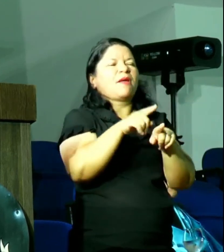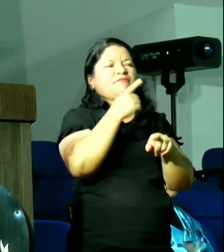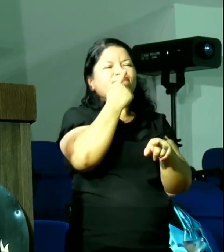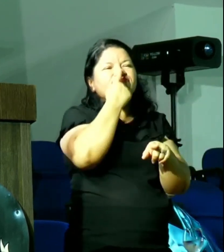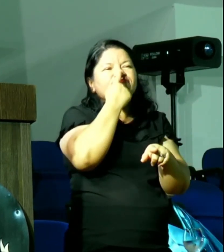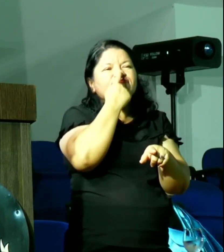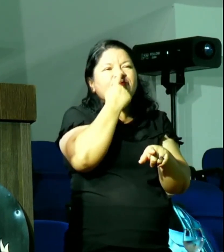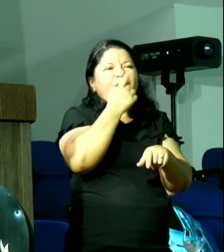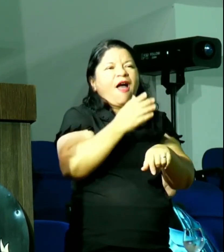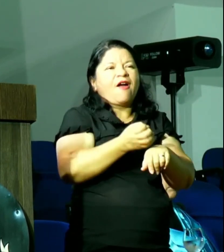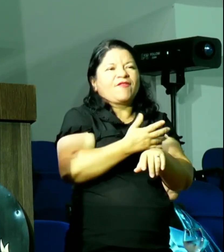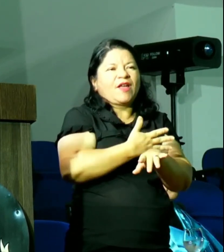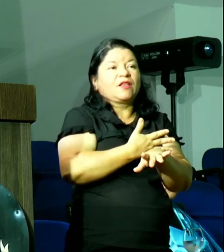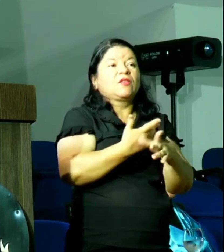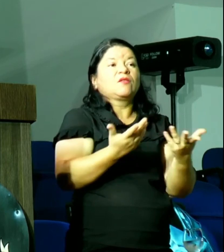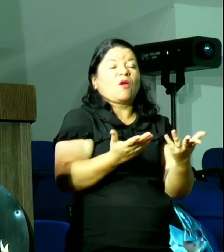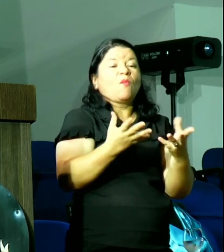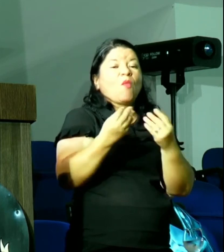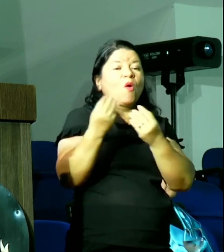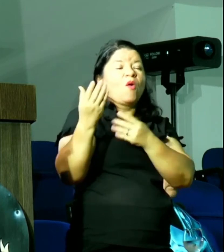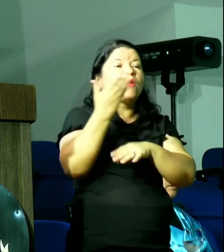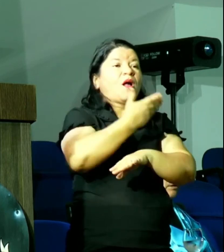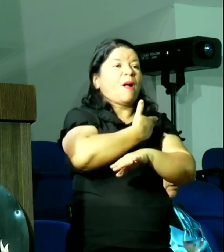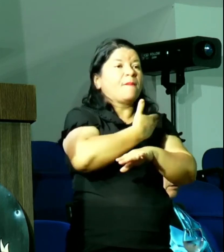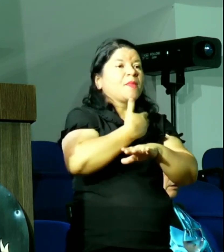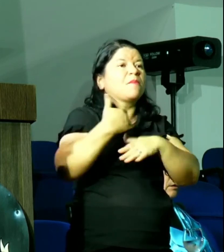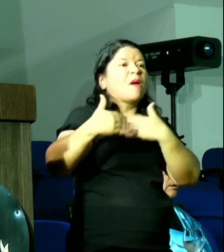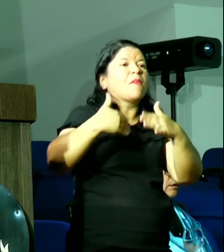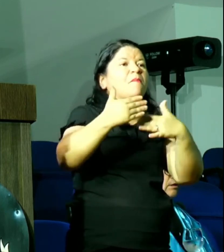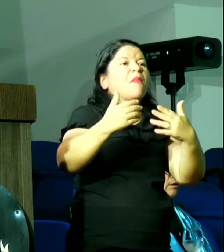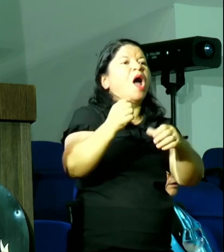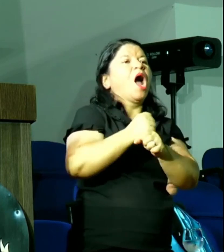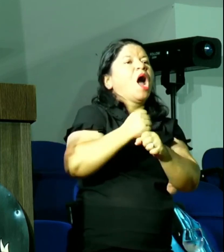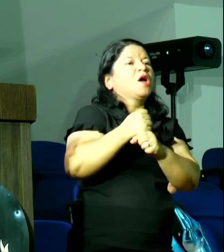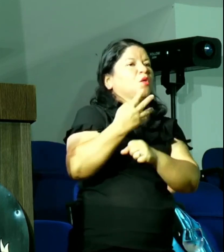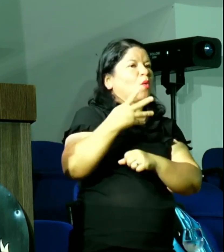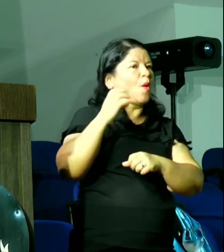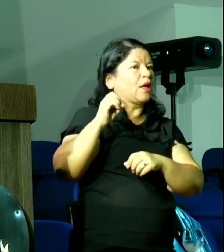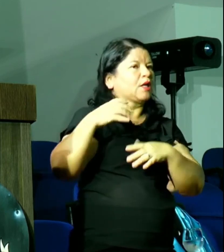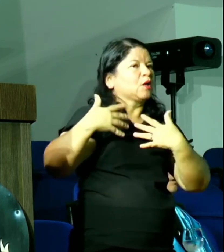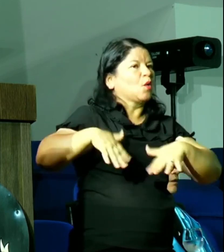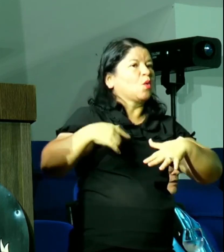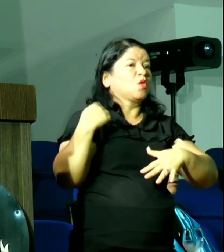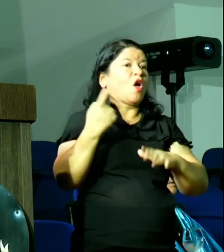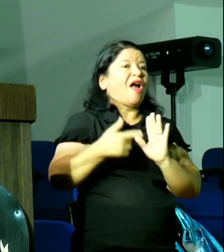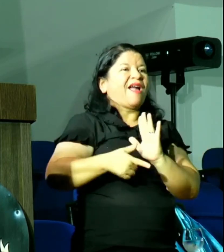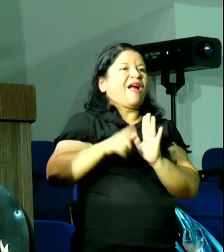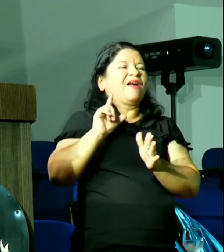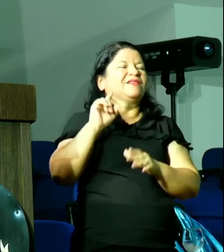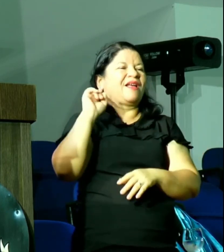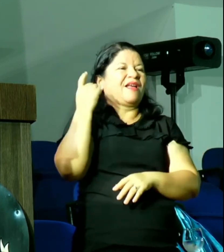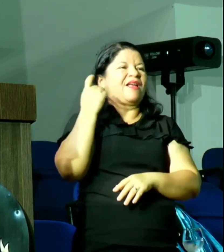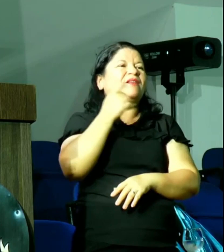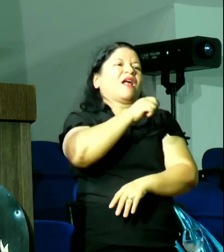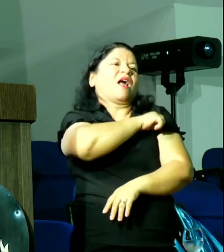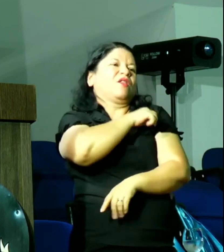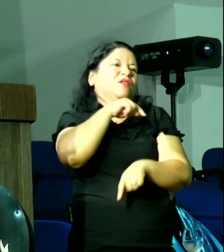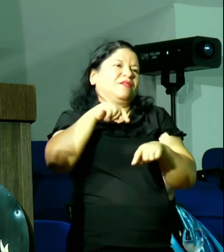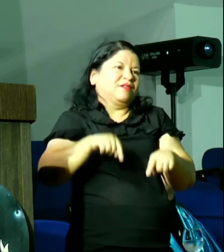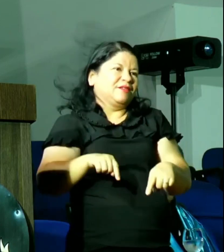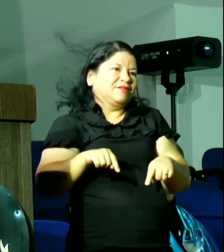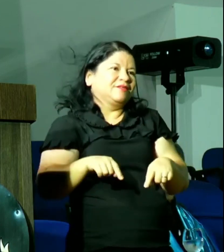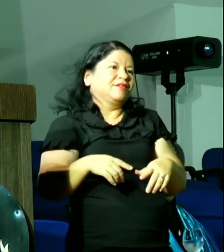número dessas amizades foram construídas há quase 4 décadas, quando éramos estudantes dessa universidade.